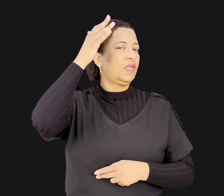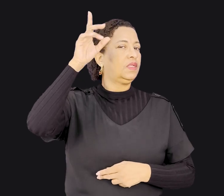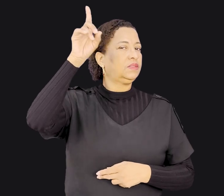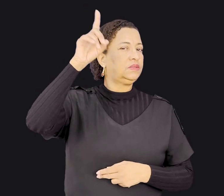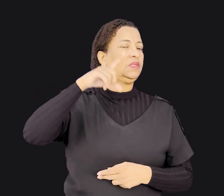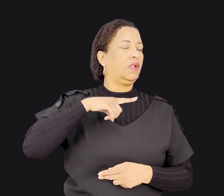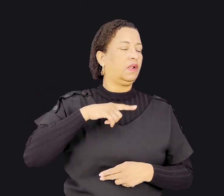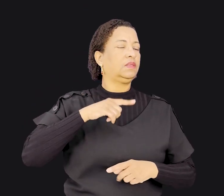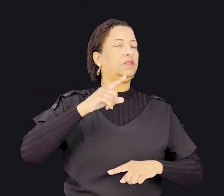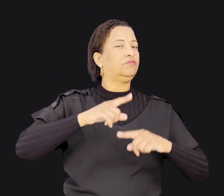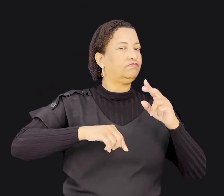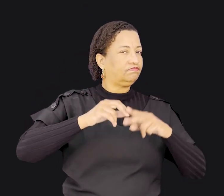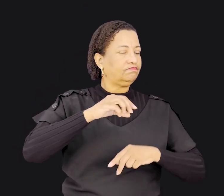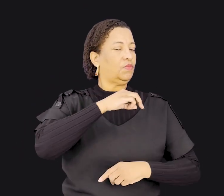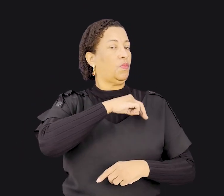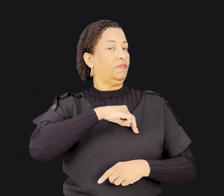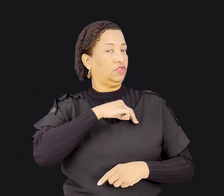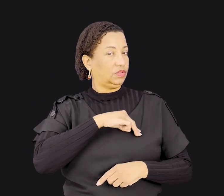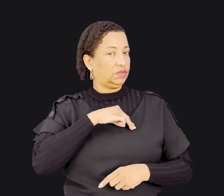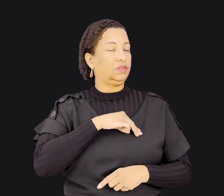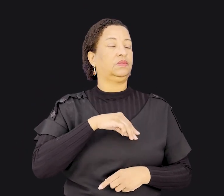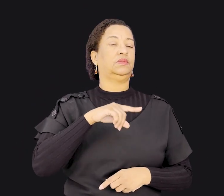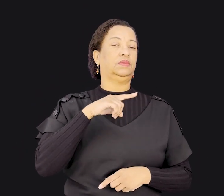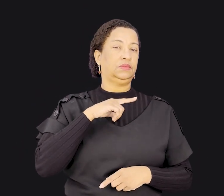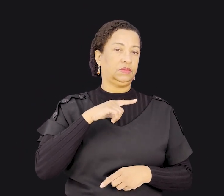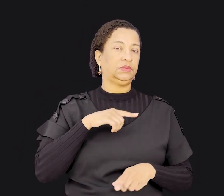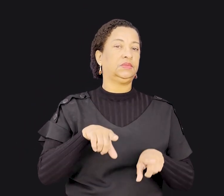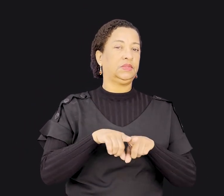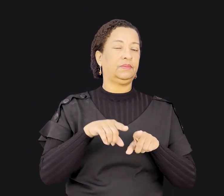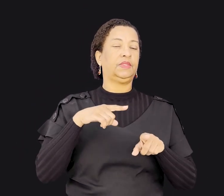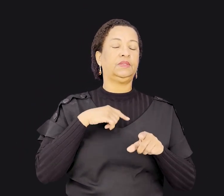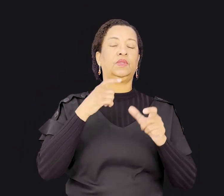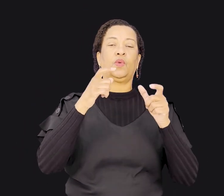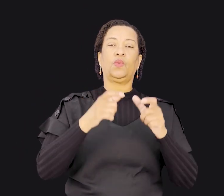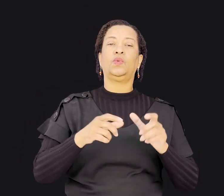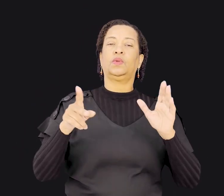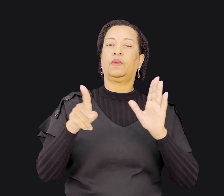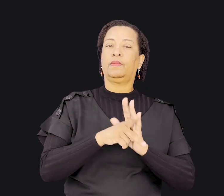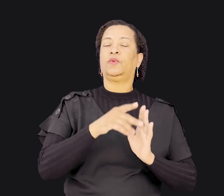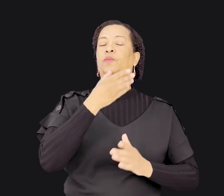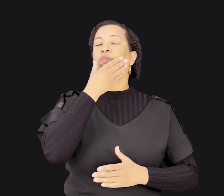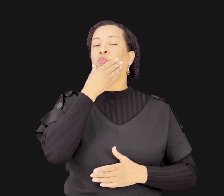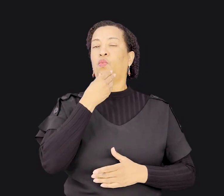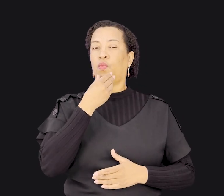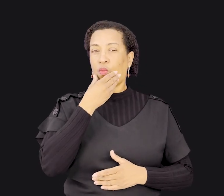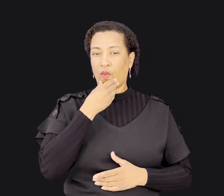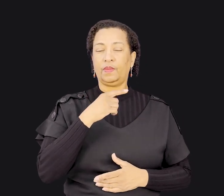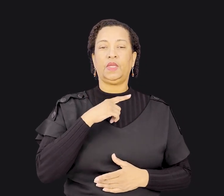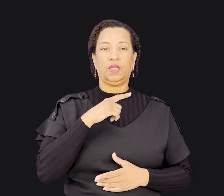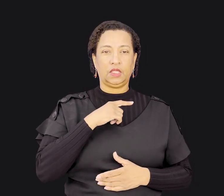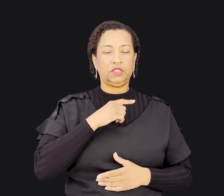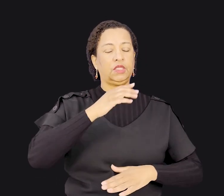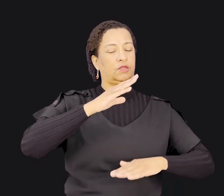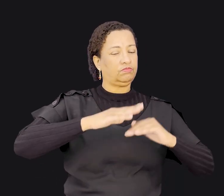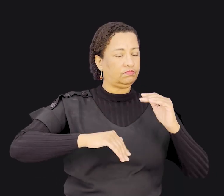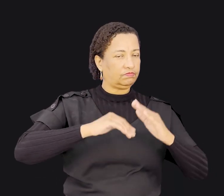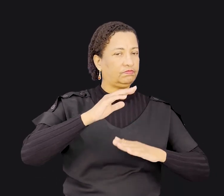uma função, um ministério. Também existe um lugar para que o homem ocupe. Ele tem uma função, um papel,